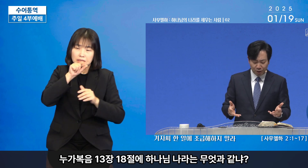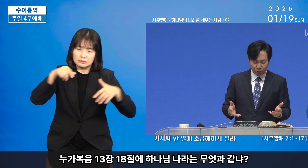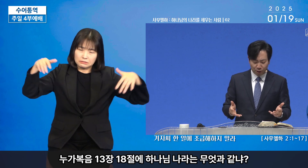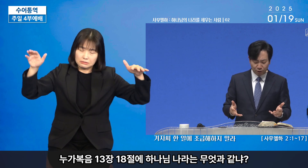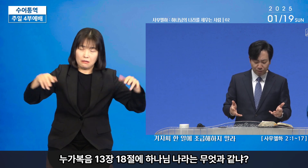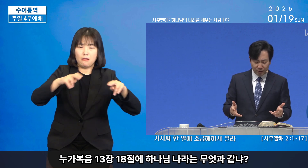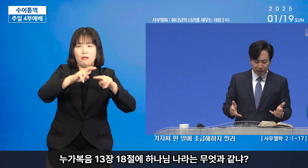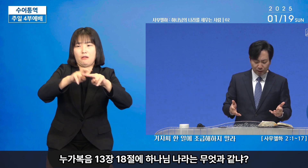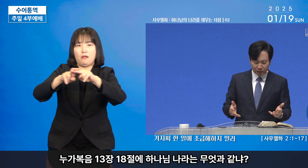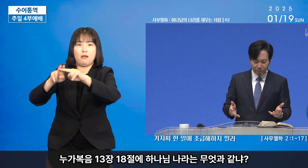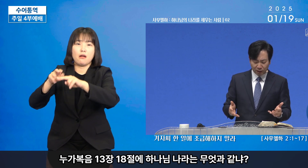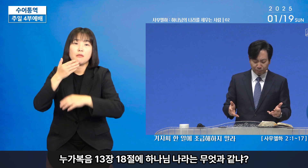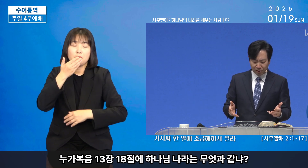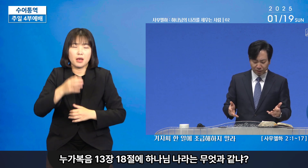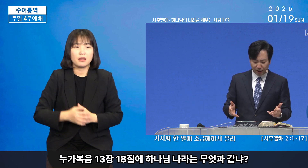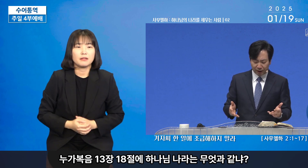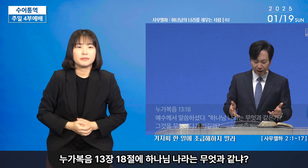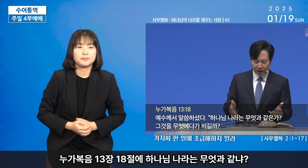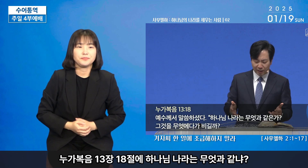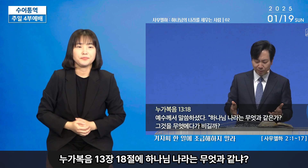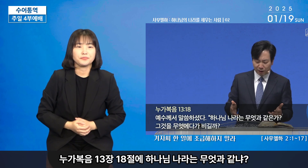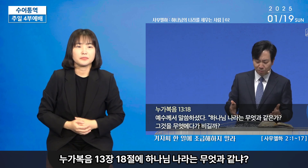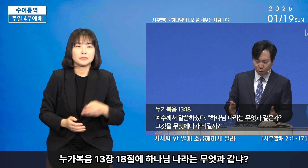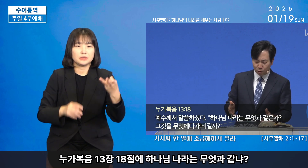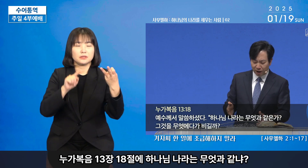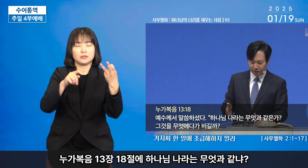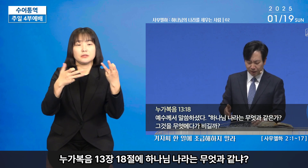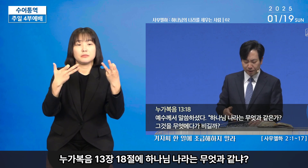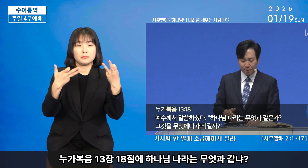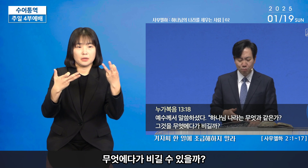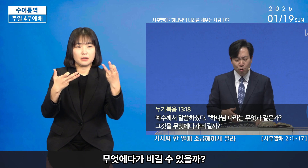겁니다. 누가복음 13장 18절에 하나님 나라는